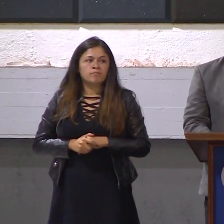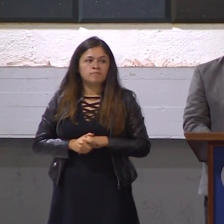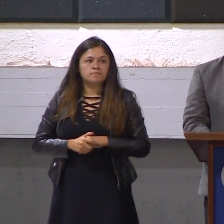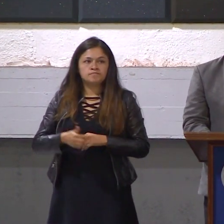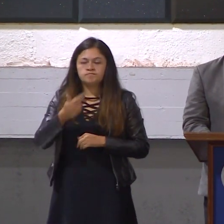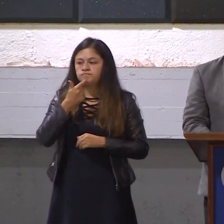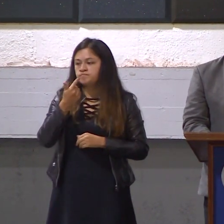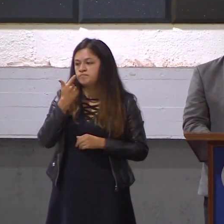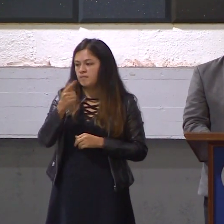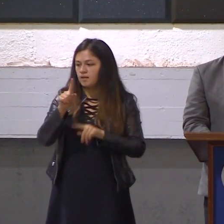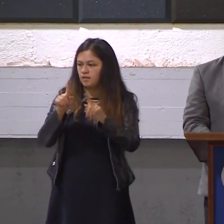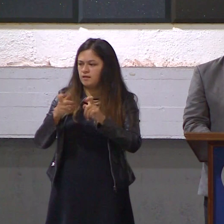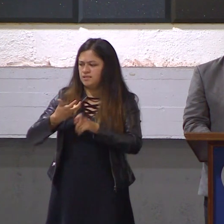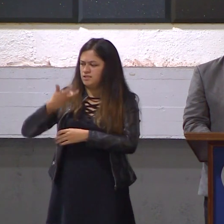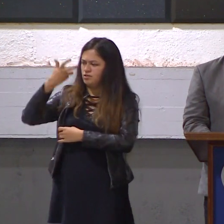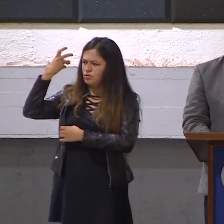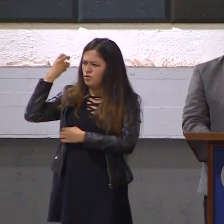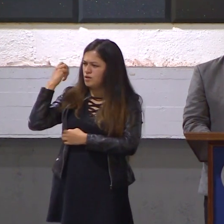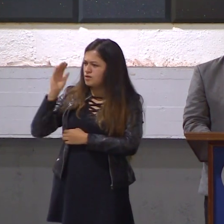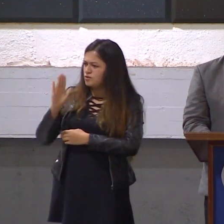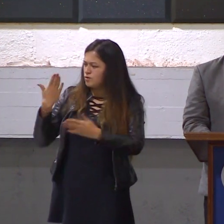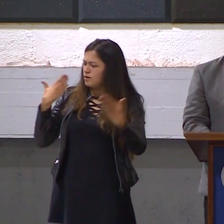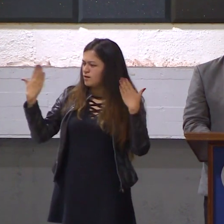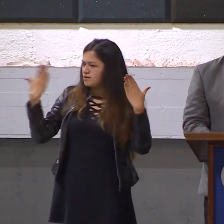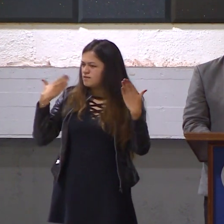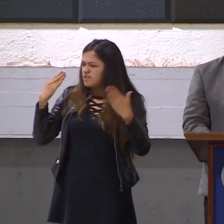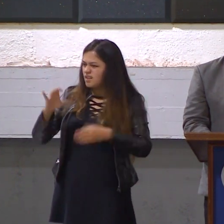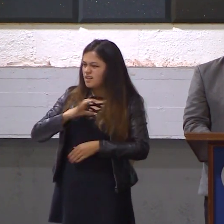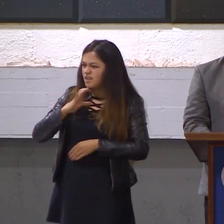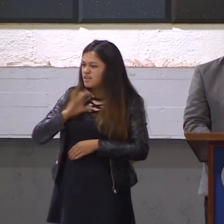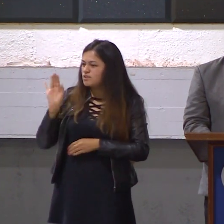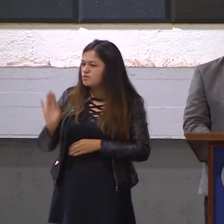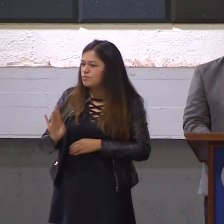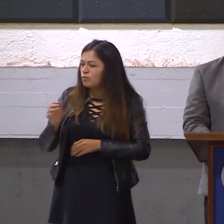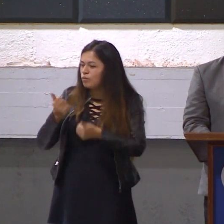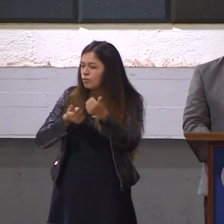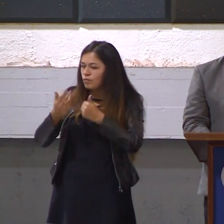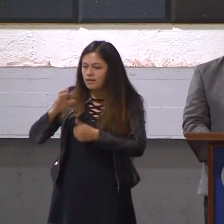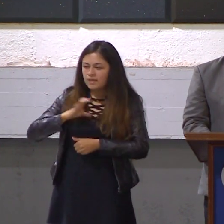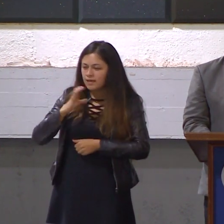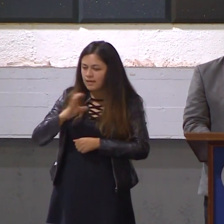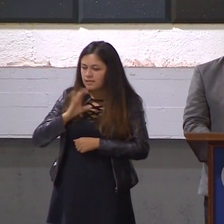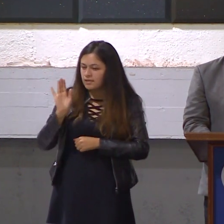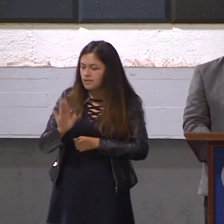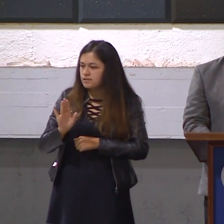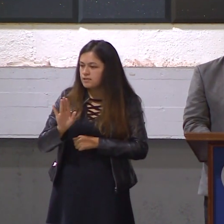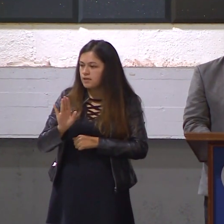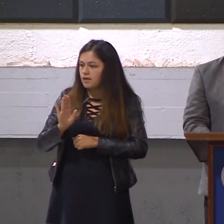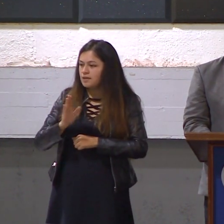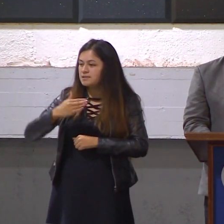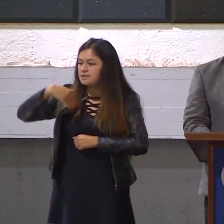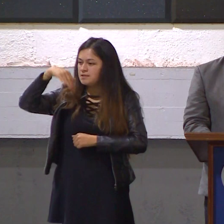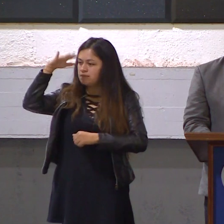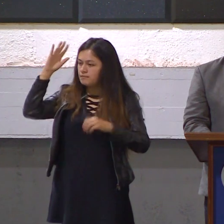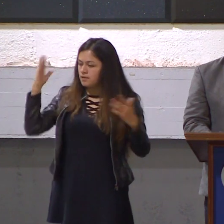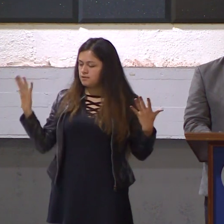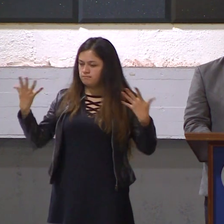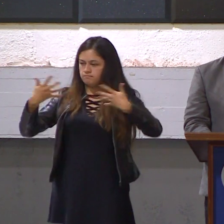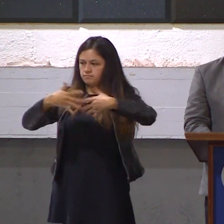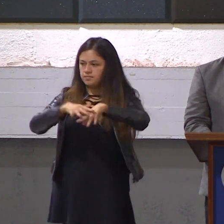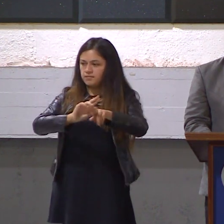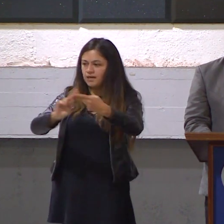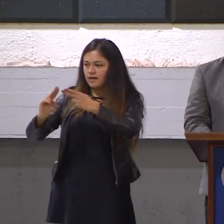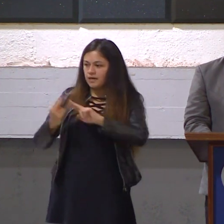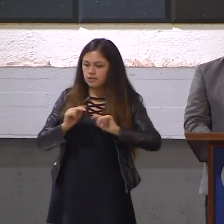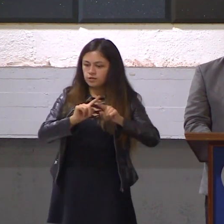el estudio histórico de la educación física una de las características más notorias es el entrecruzamiento de diferentes